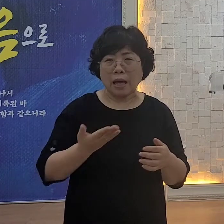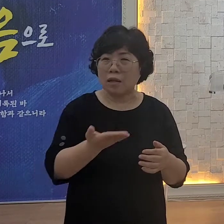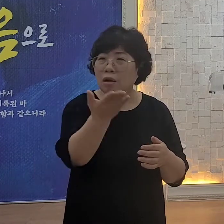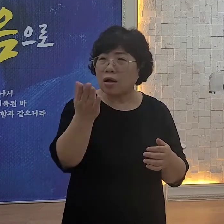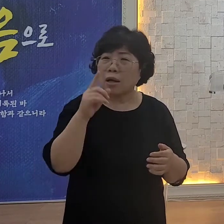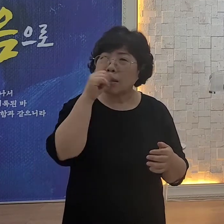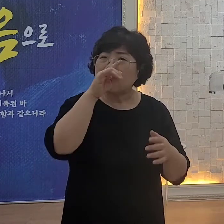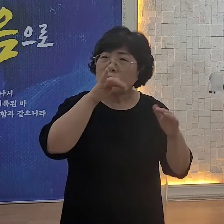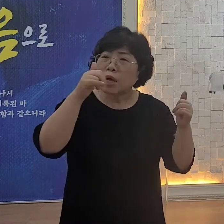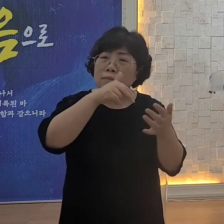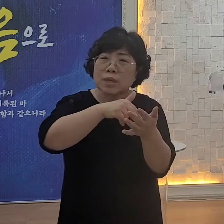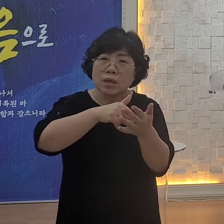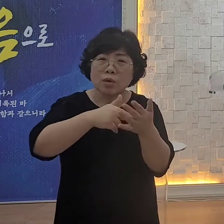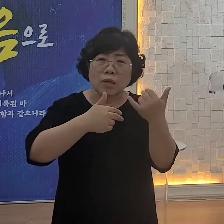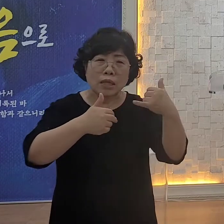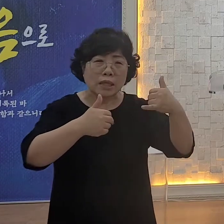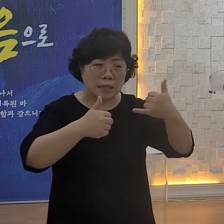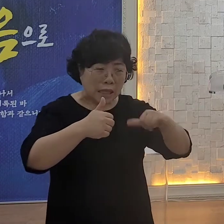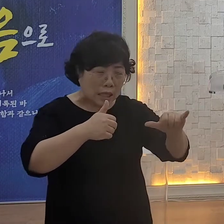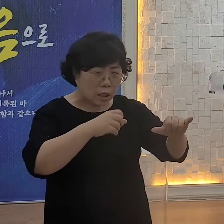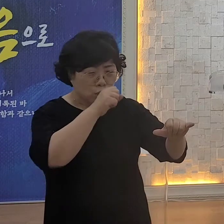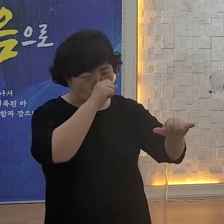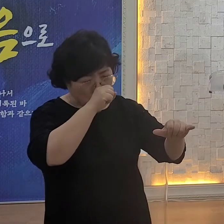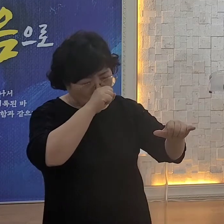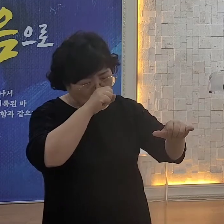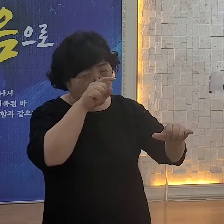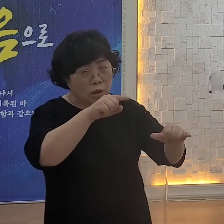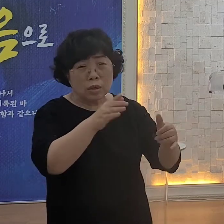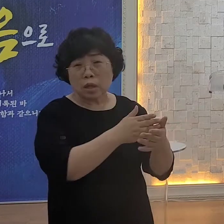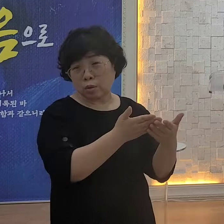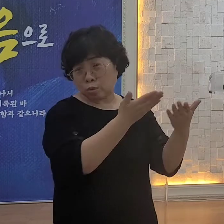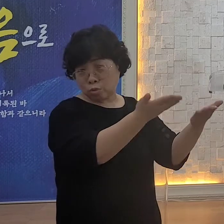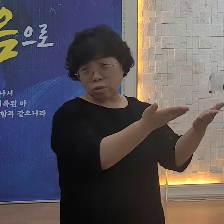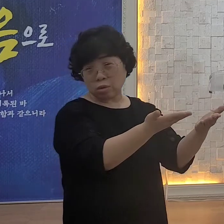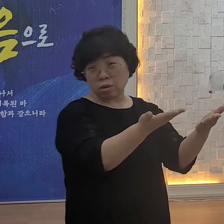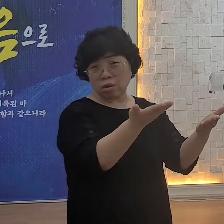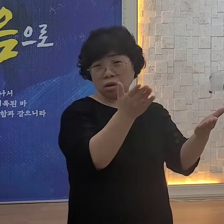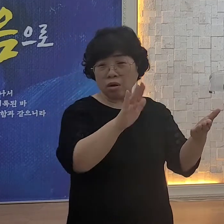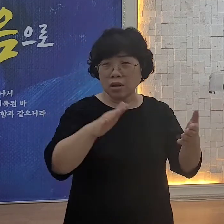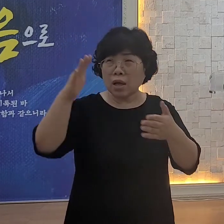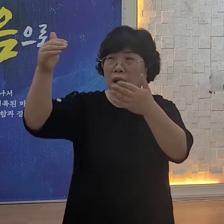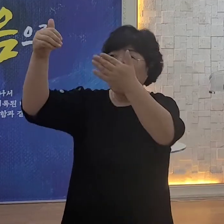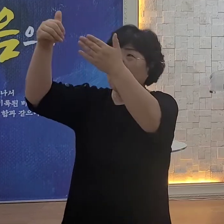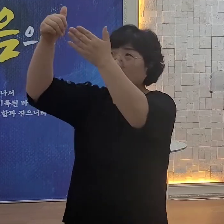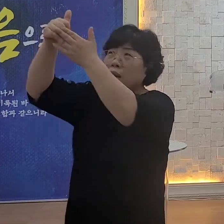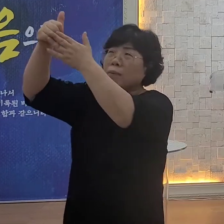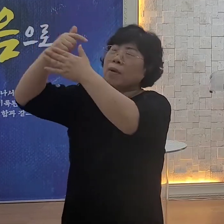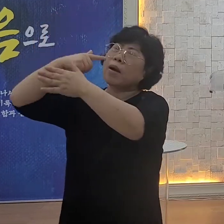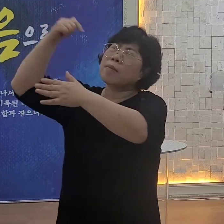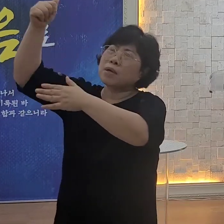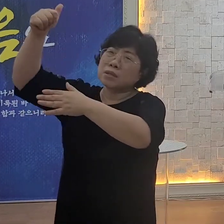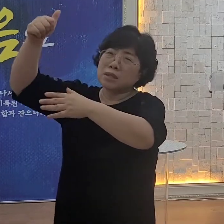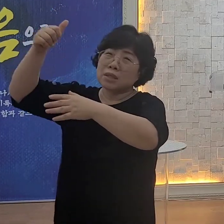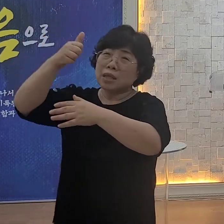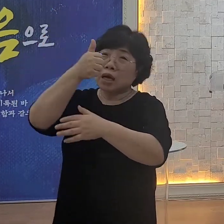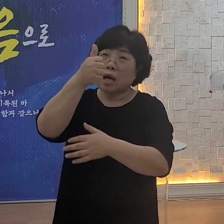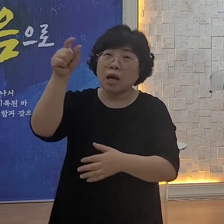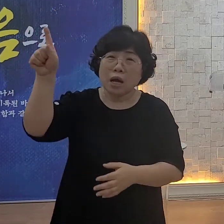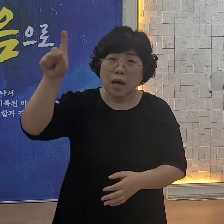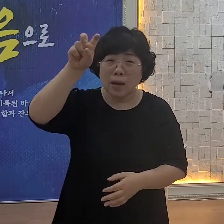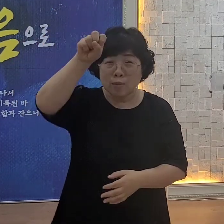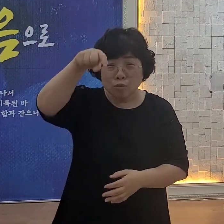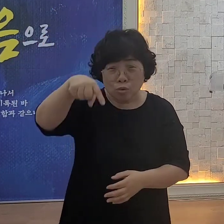좋은 것으로 자식에게 줄 줄 알거든. 이게 우리 인간의 심성이에요. 하물며 오늘 저는 이 하물며라는 이 단어가 얼마나